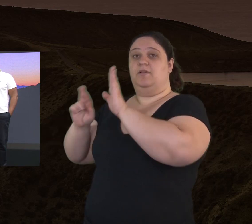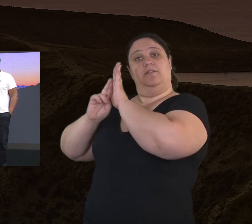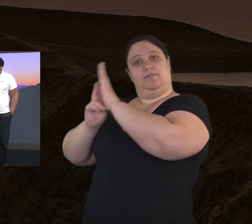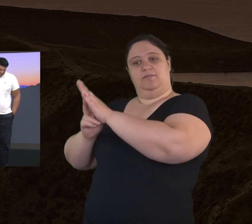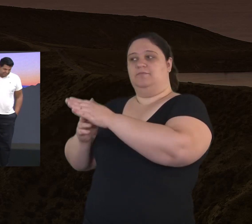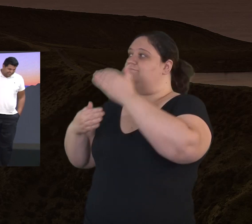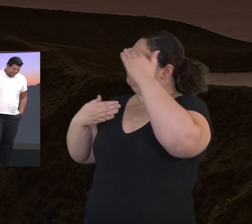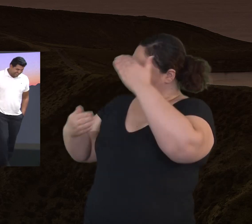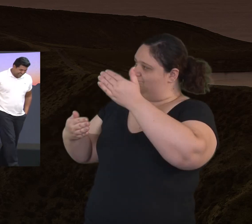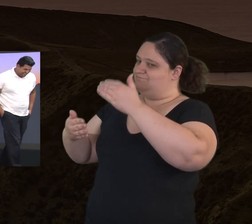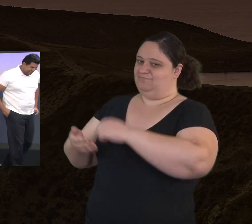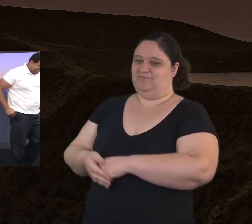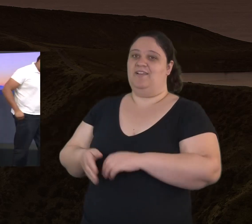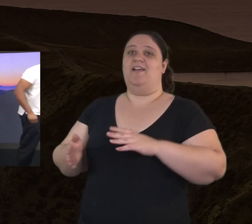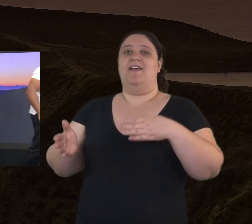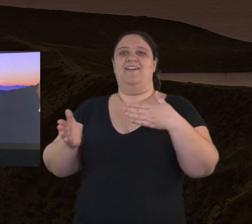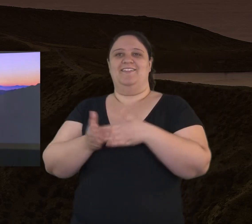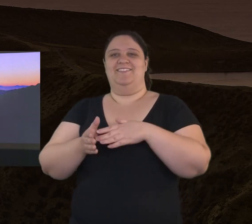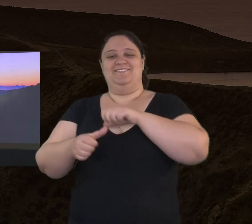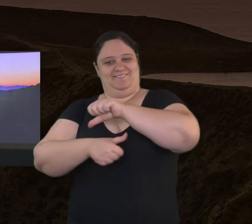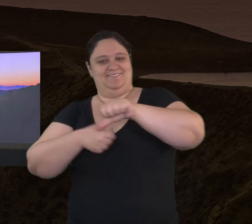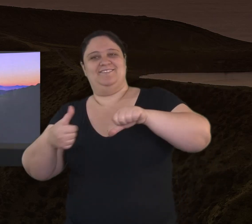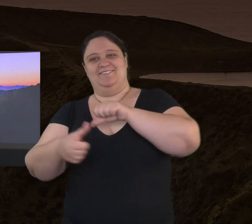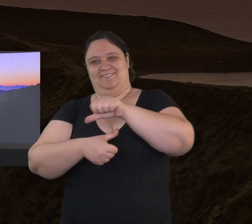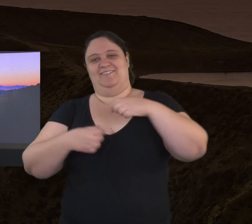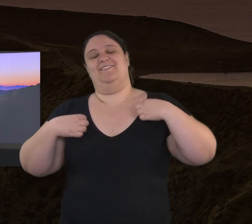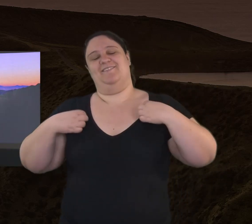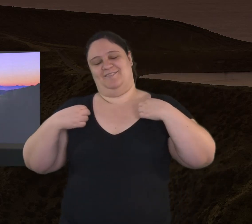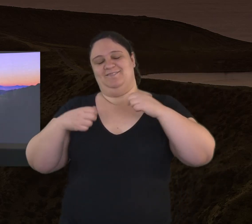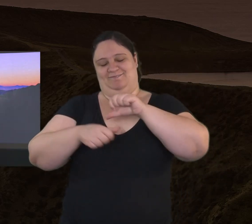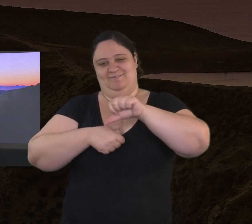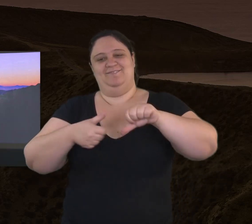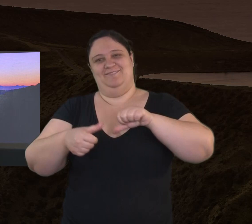Obrigado, Jonathan, muito obrigado. Até foi trocar roupa, viu, para